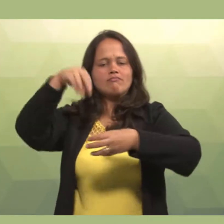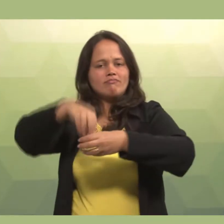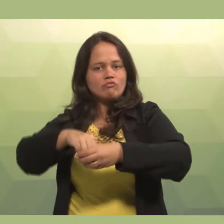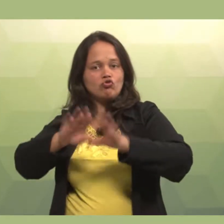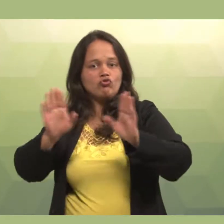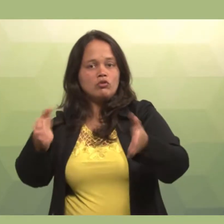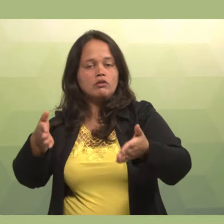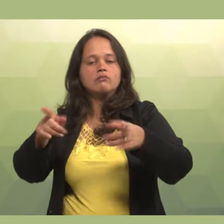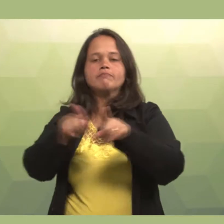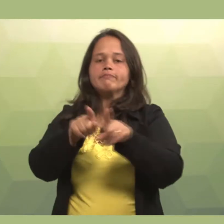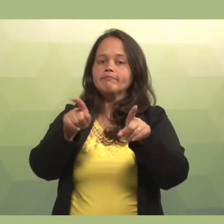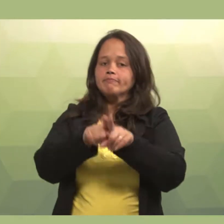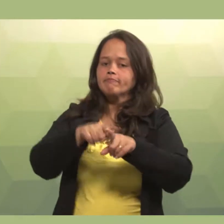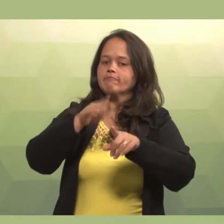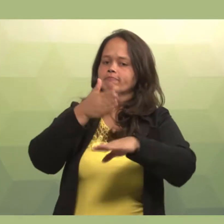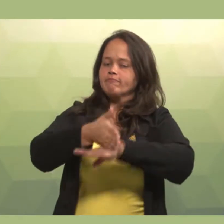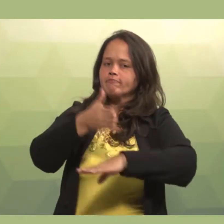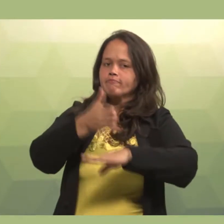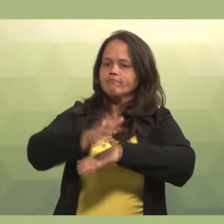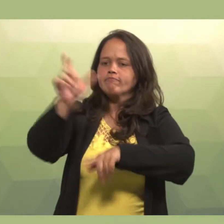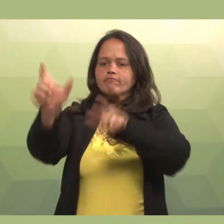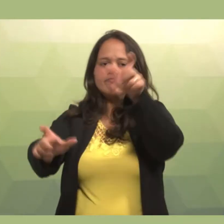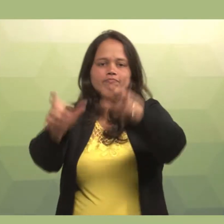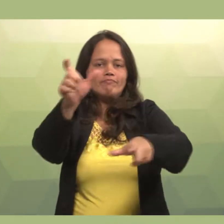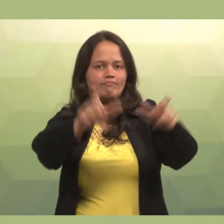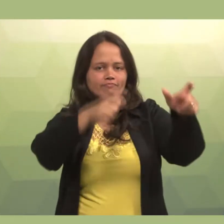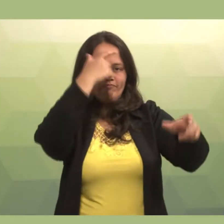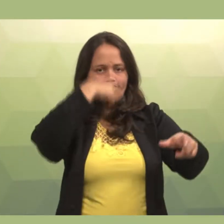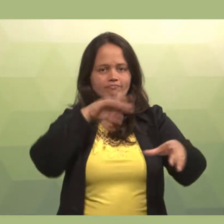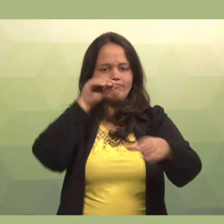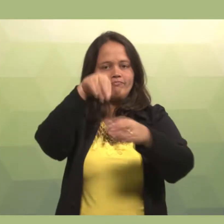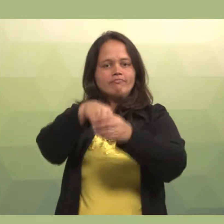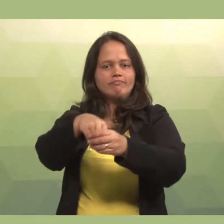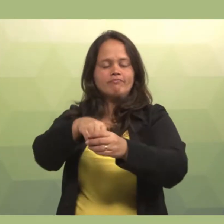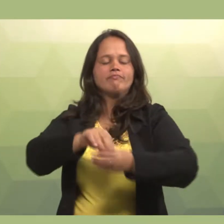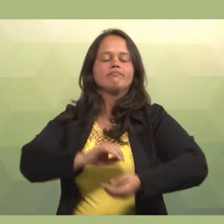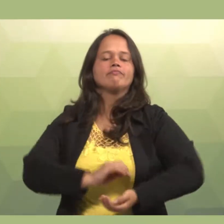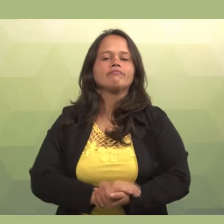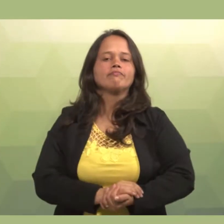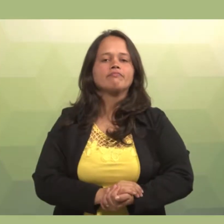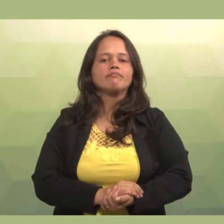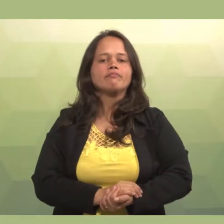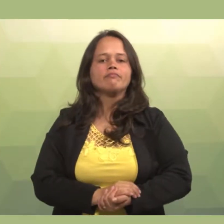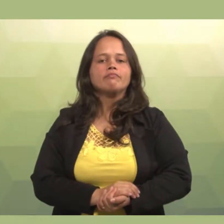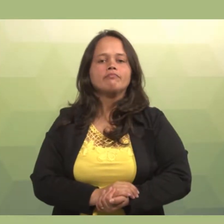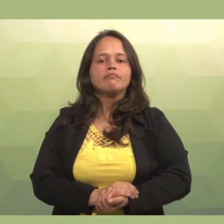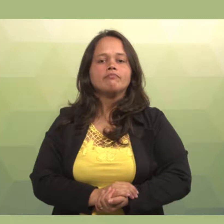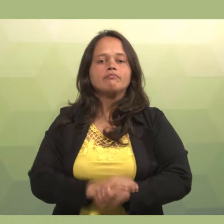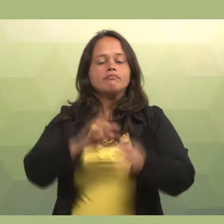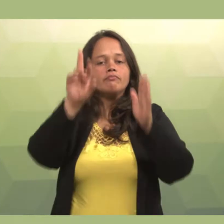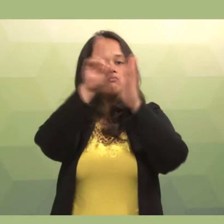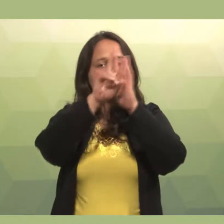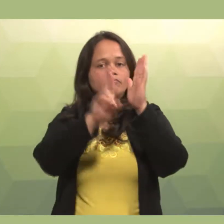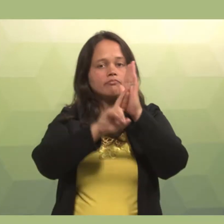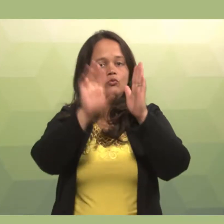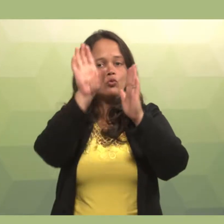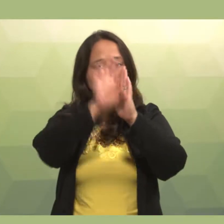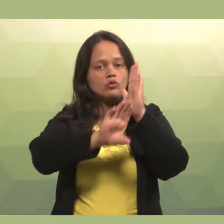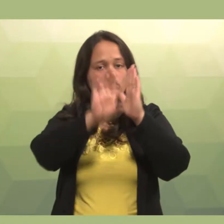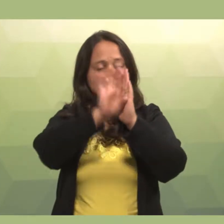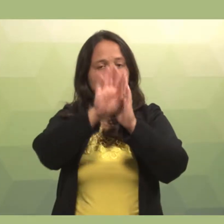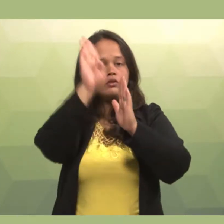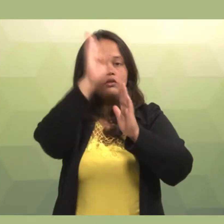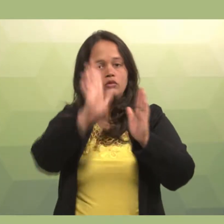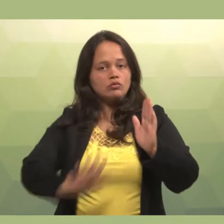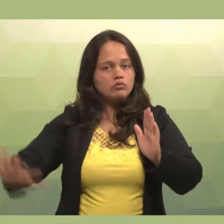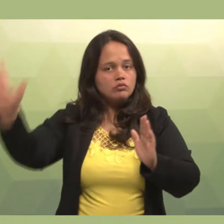exercerem participação cidadã em seu meio. As diretrizes curriculares nacionais